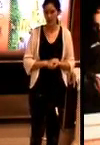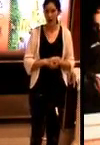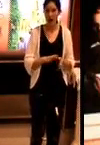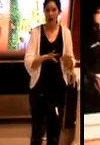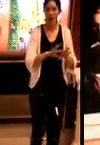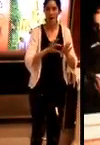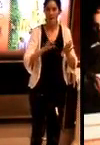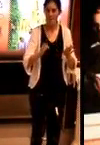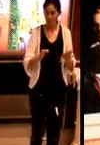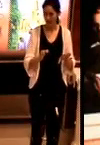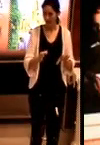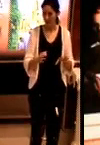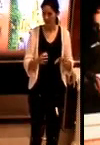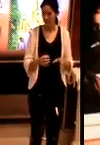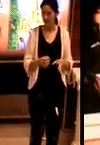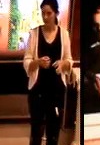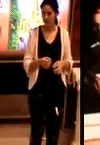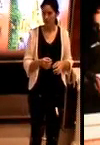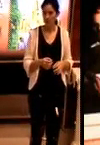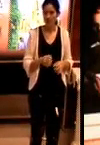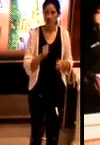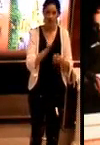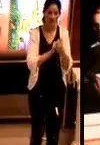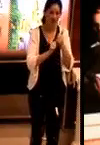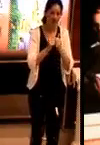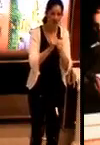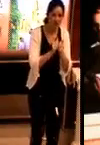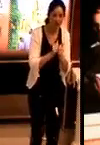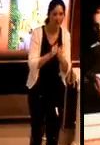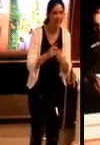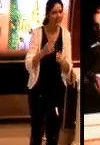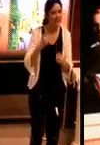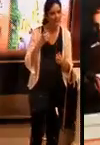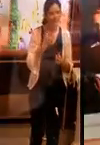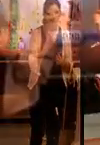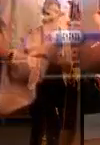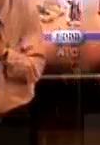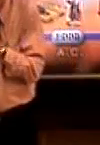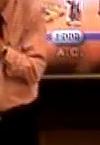hay una ilustración que muchos conocemos, pero al recordarla a veces nos ayuda.